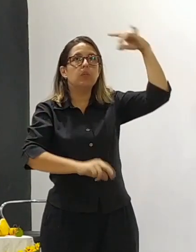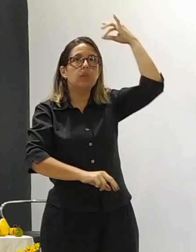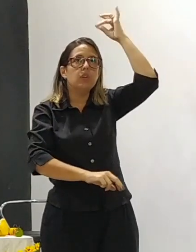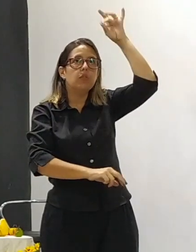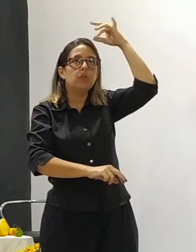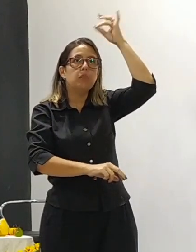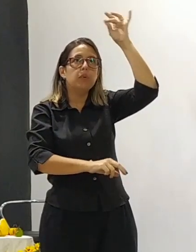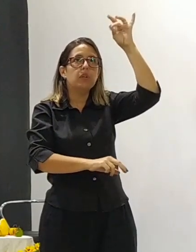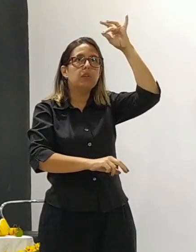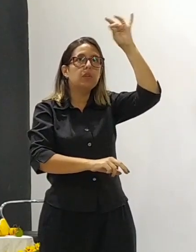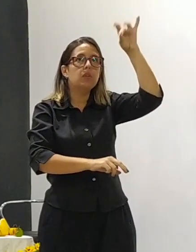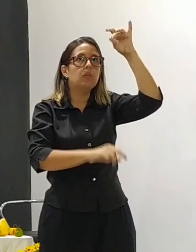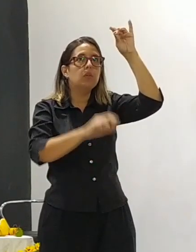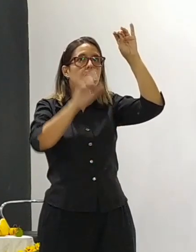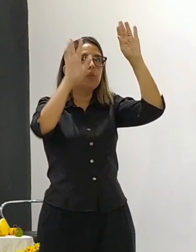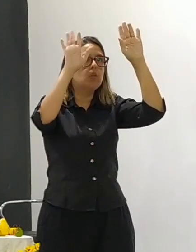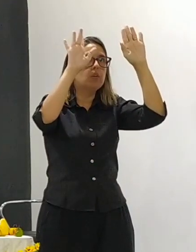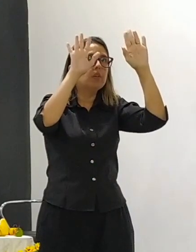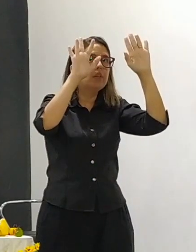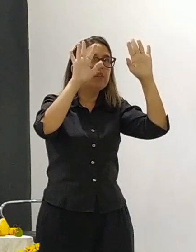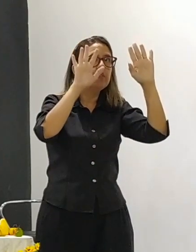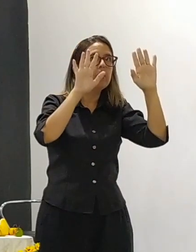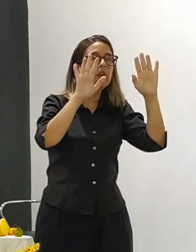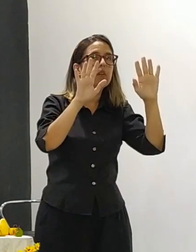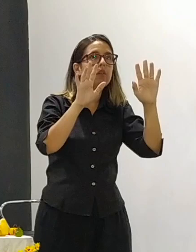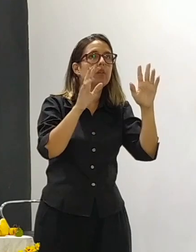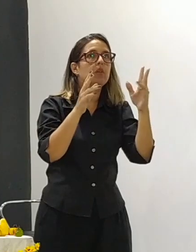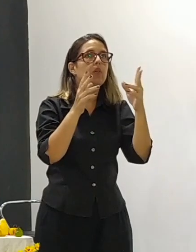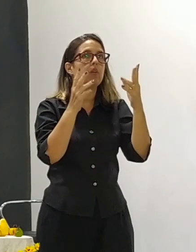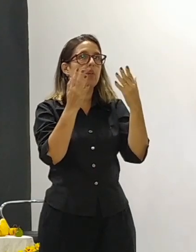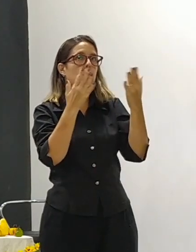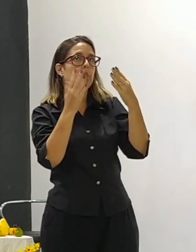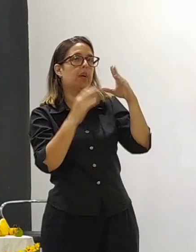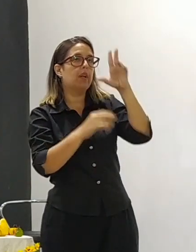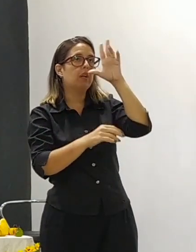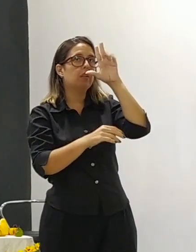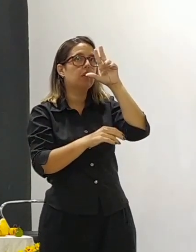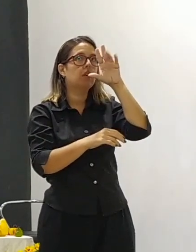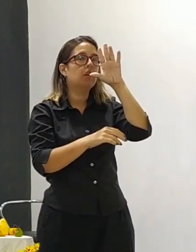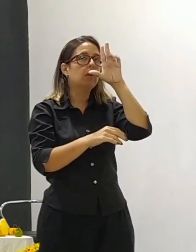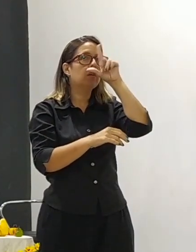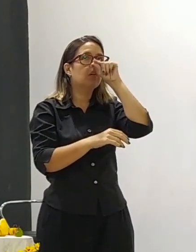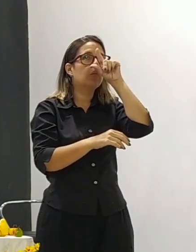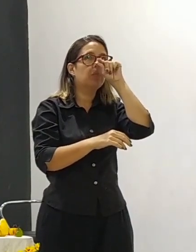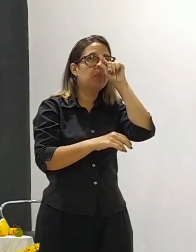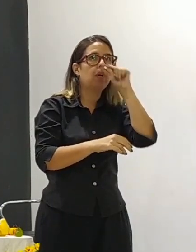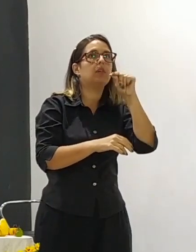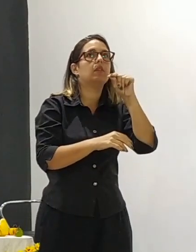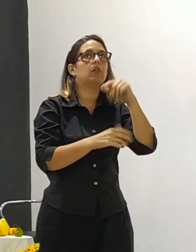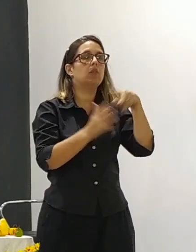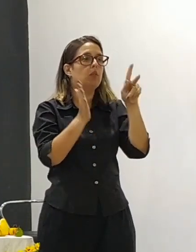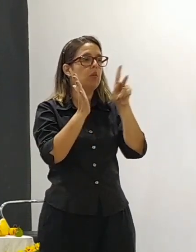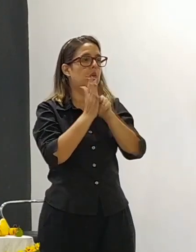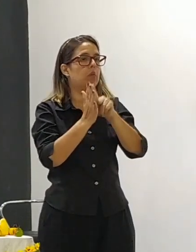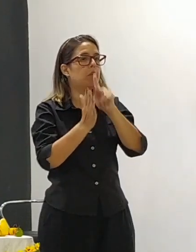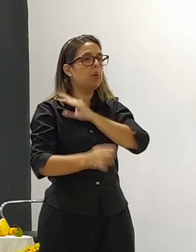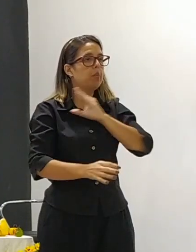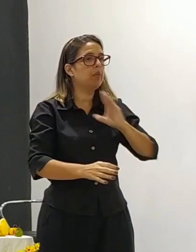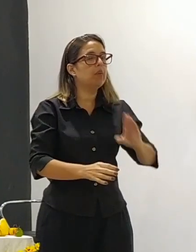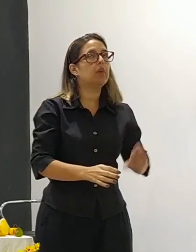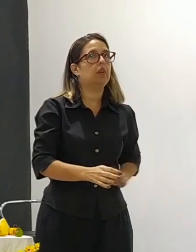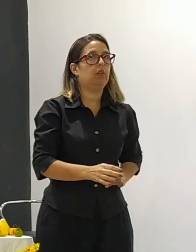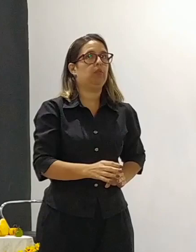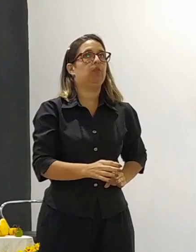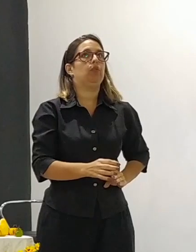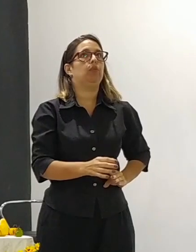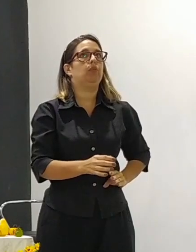Deus descendo como pomba e vindo sobre ele. O próprio Cristo, que é um com Deus, ele